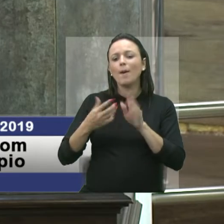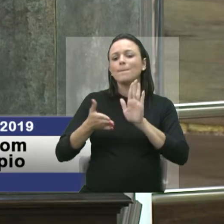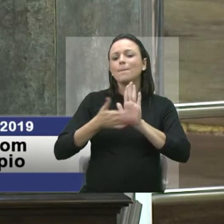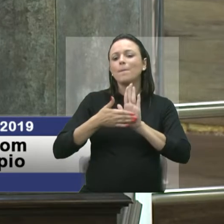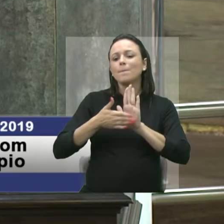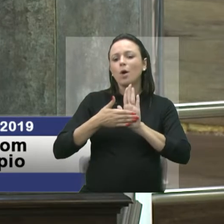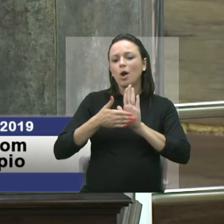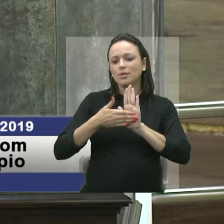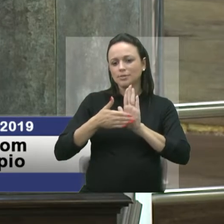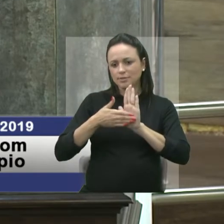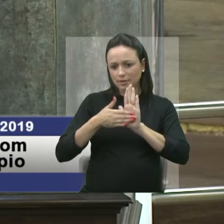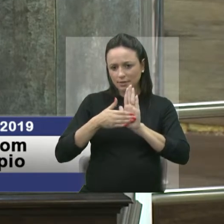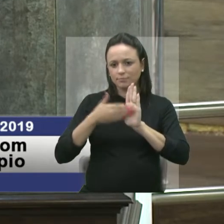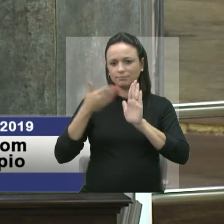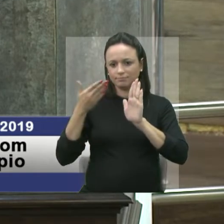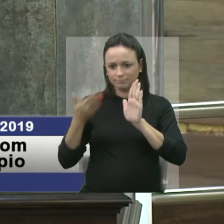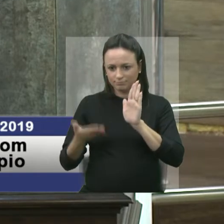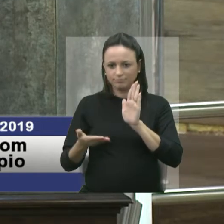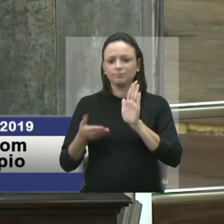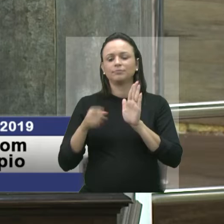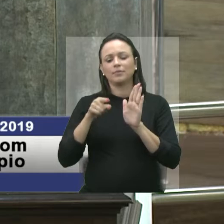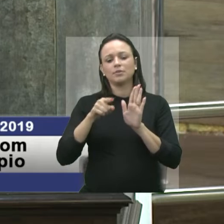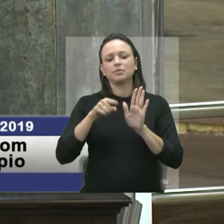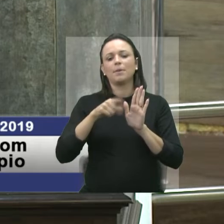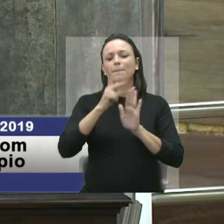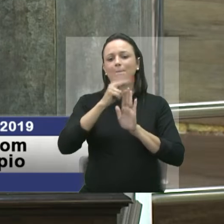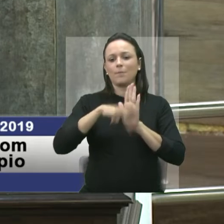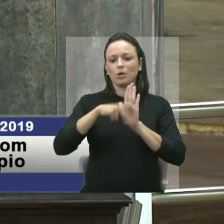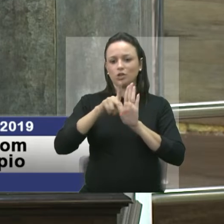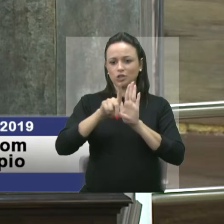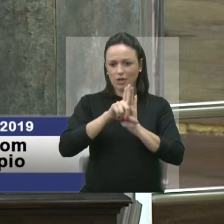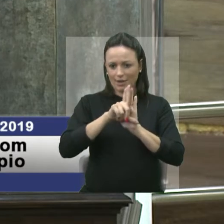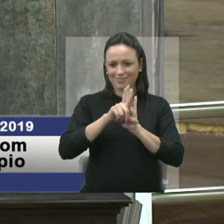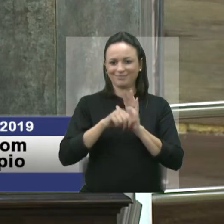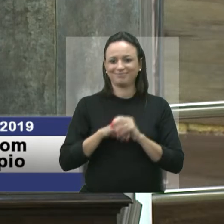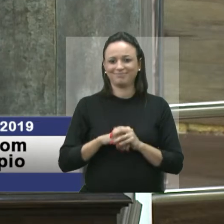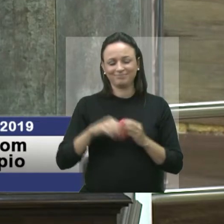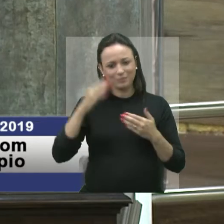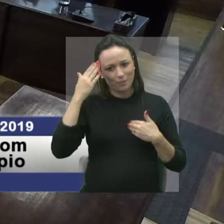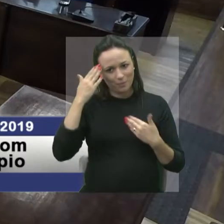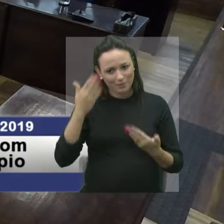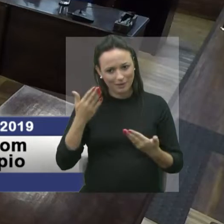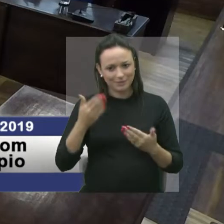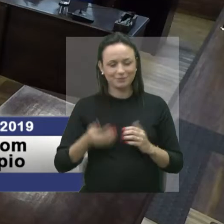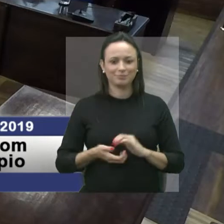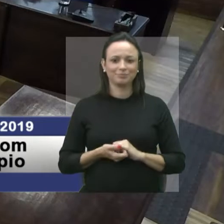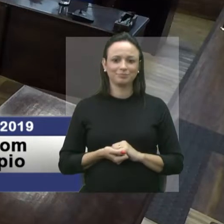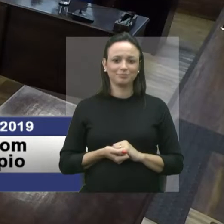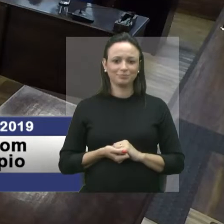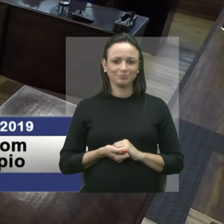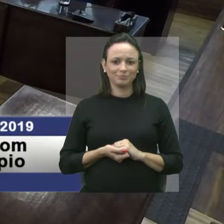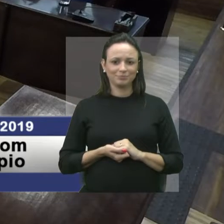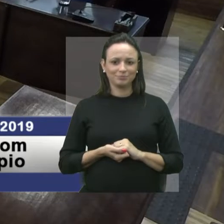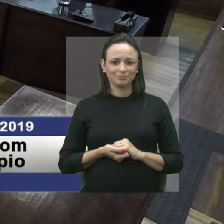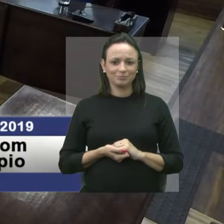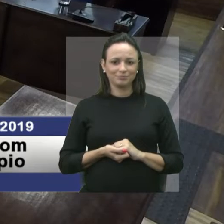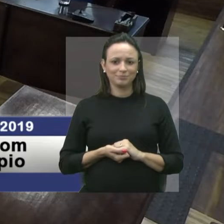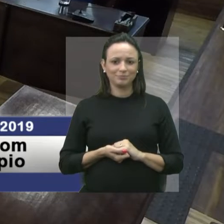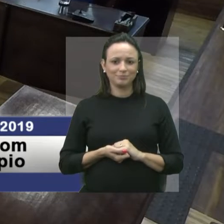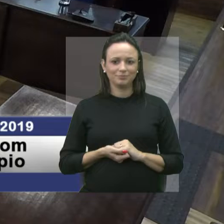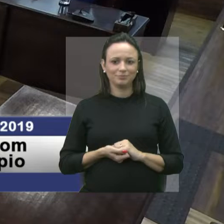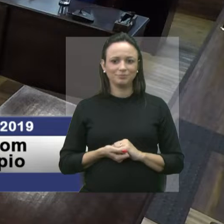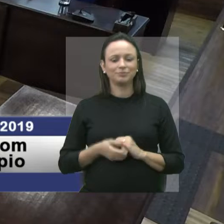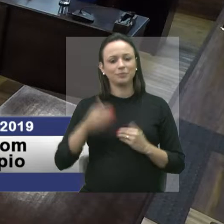propositura que nós fizemos através desse projeto de lei. Muito obrigado. Obrigado, vereador